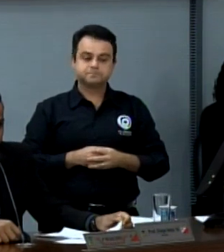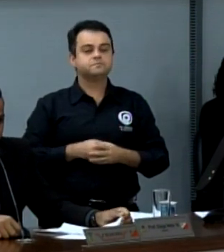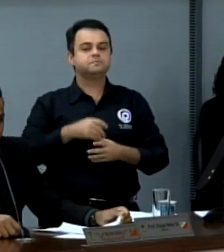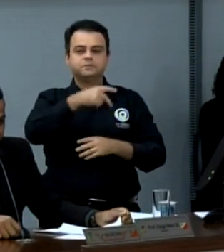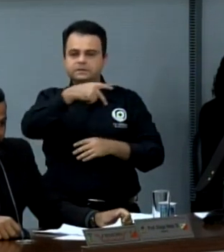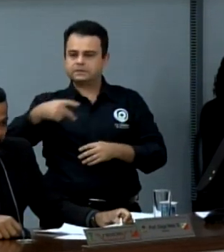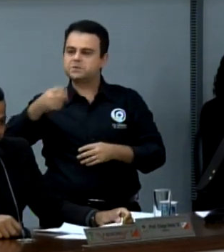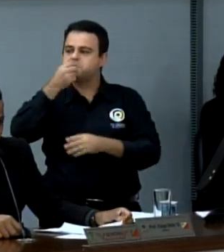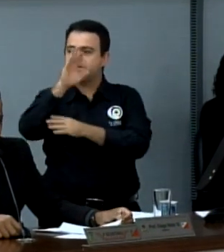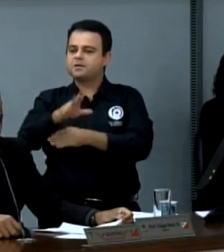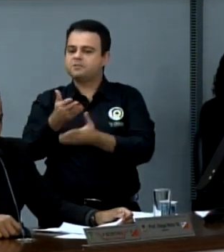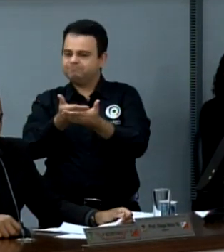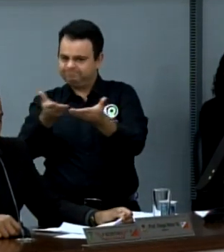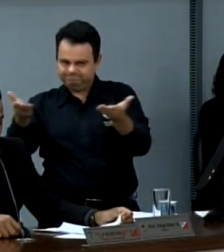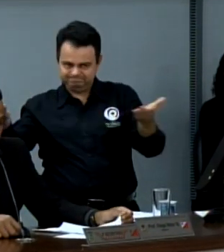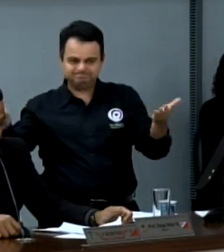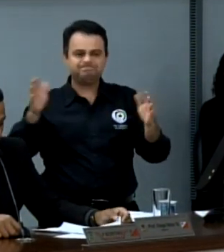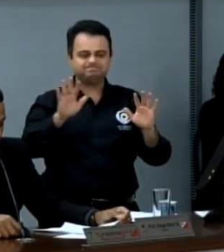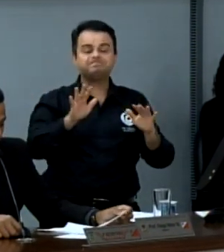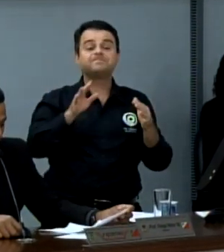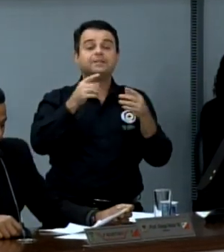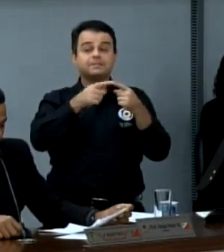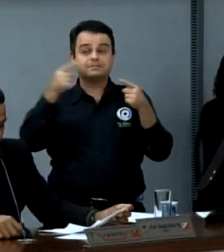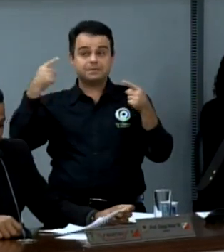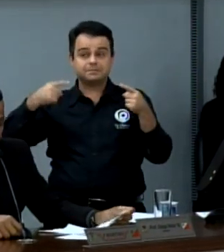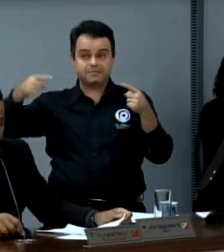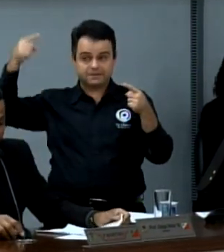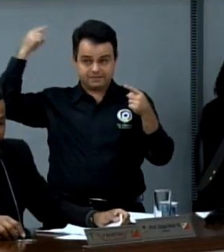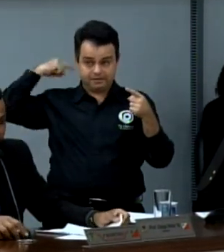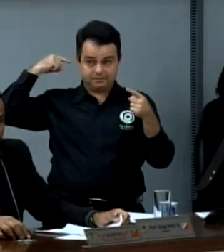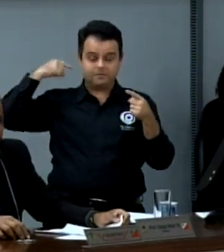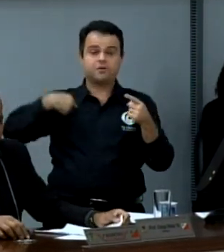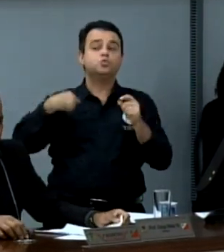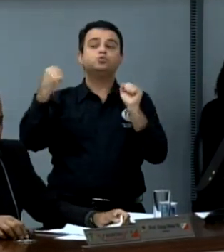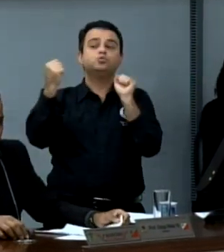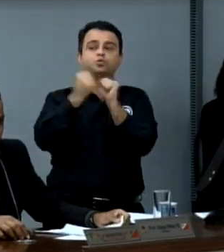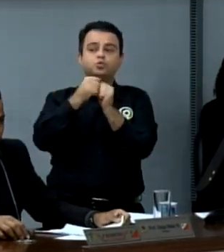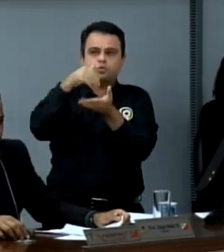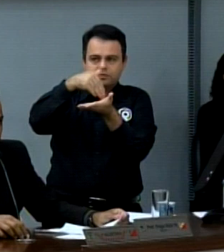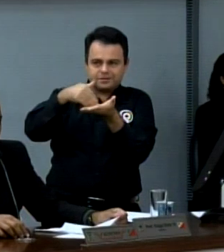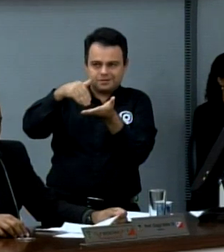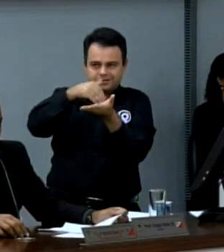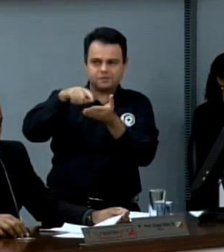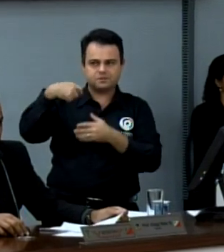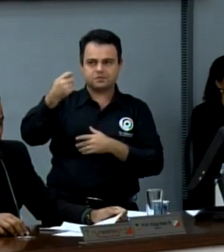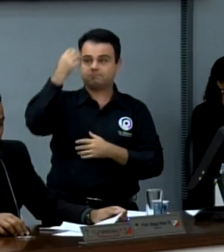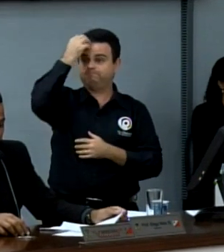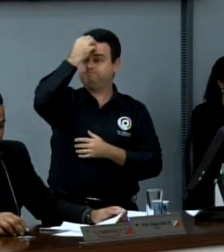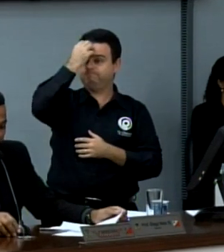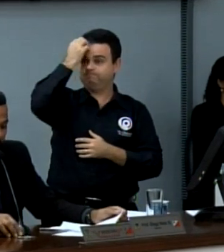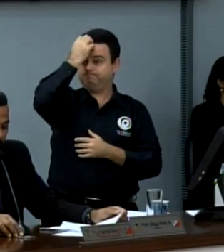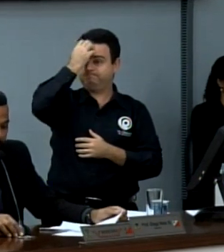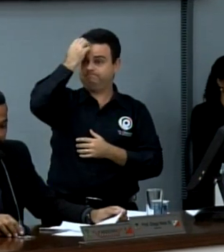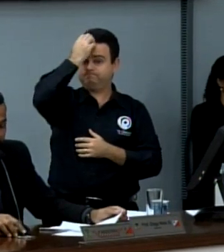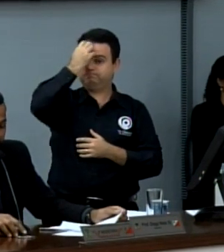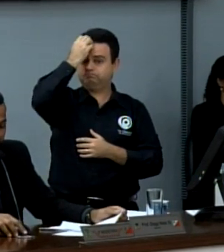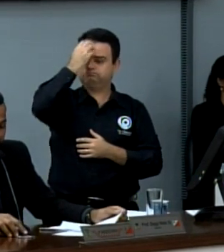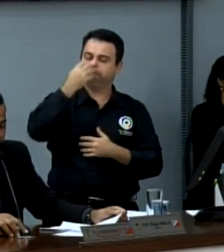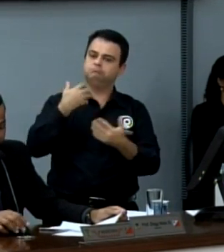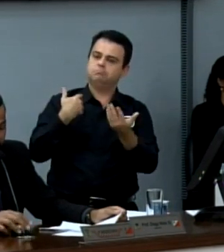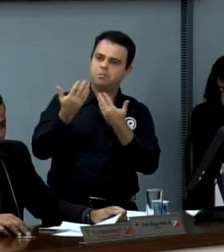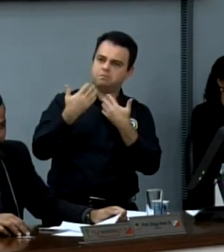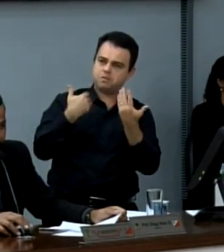A semana passada eu estive com tanto com o secretário de esportes Fábio Marcondes e foi atendido